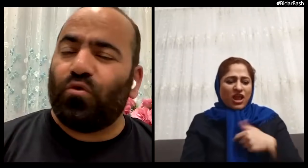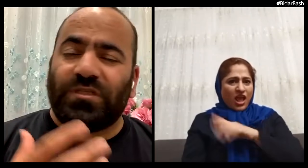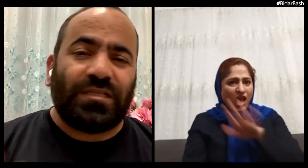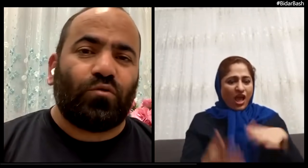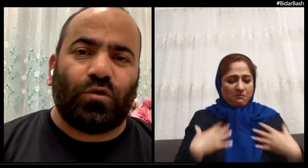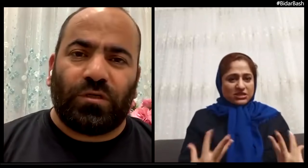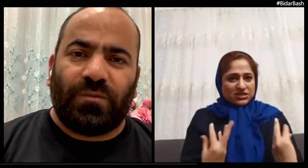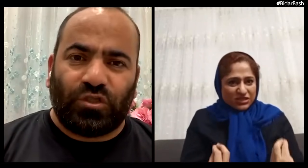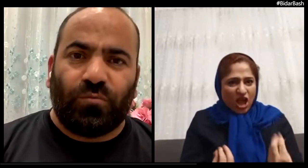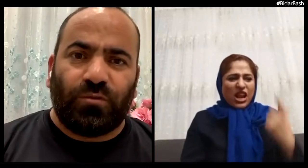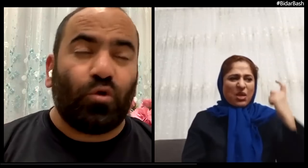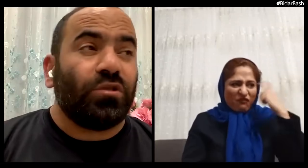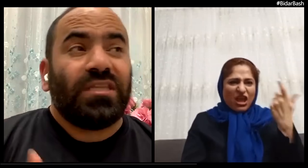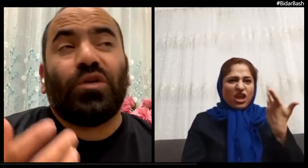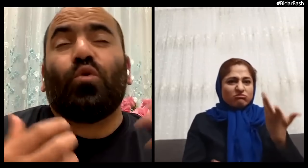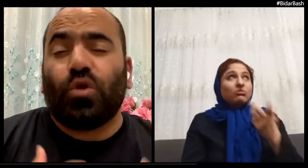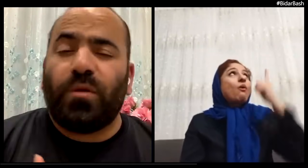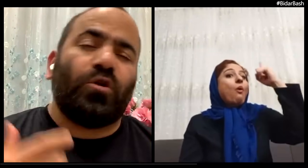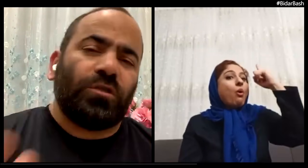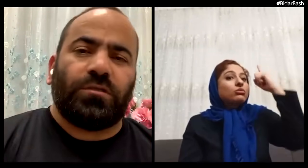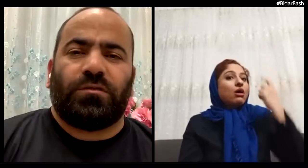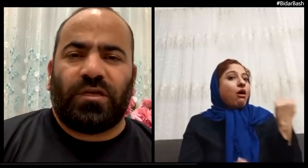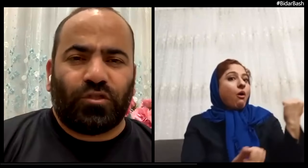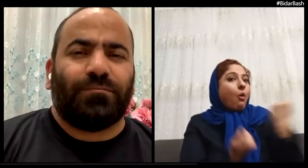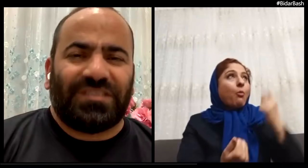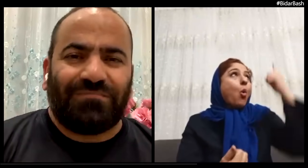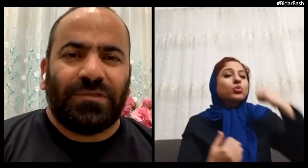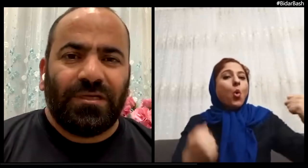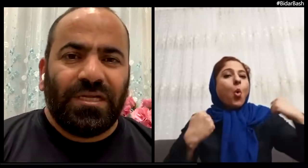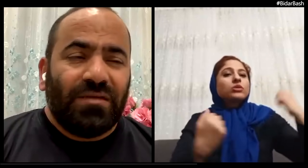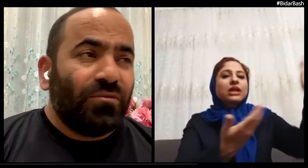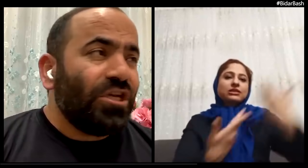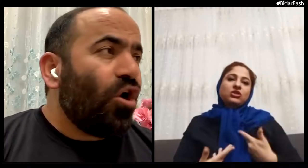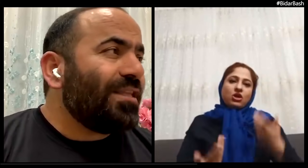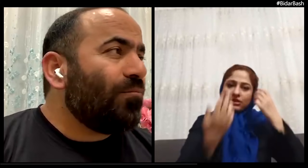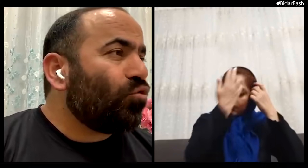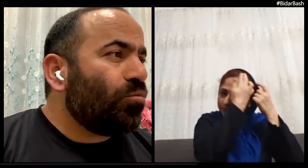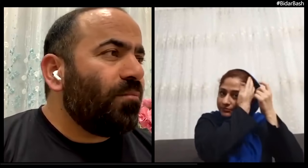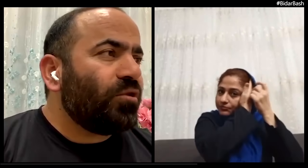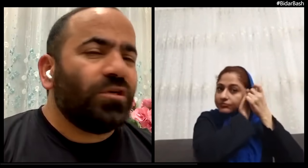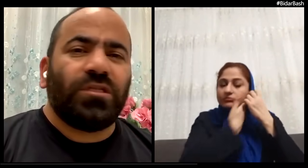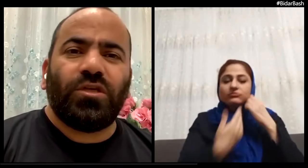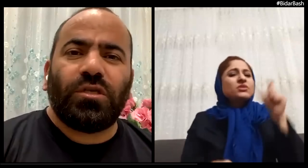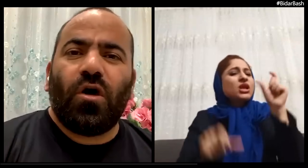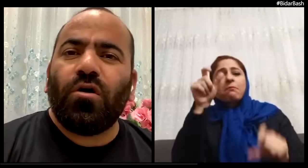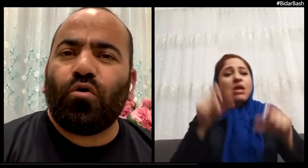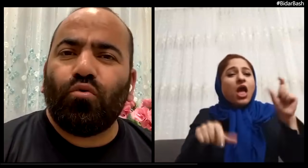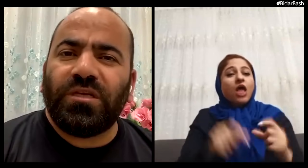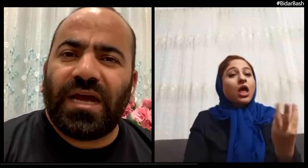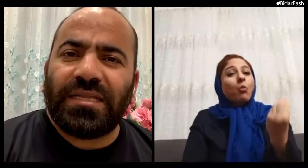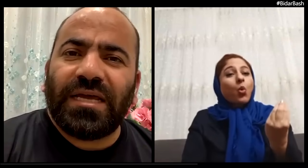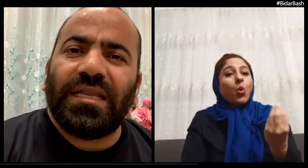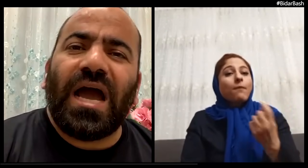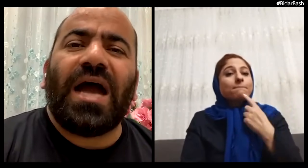به قدرت خدا داریم انجام میدیم، به قدرتی که خدا به ما داده داریم انجام میدیم. میگه آدم خوبان به تو احتیاج داره. آقا